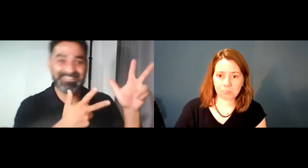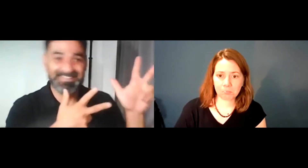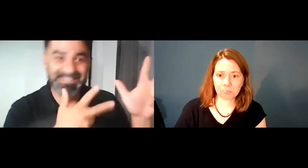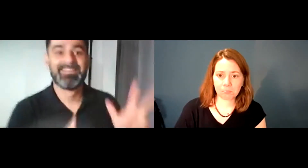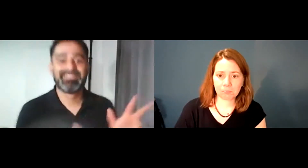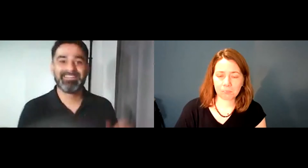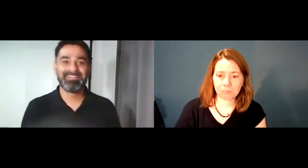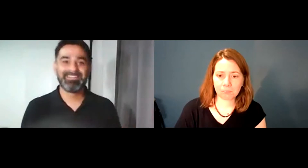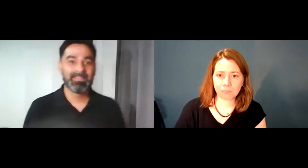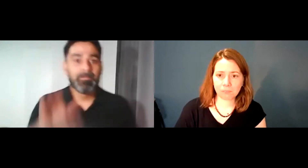Cuando vos digas, Belén.